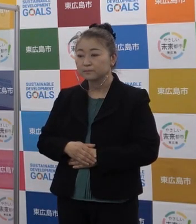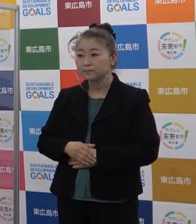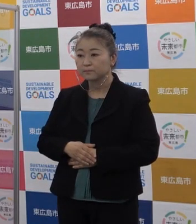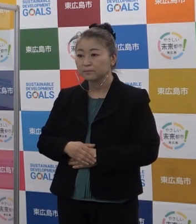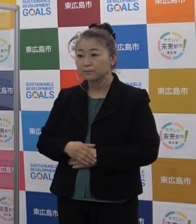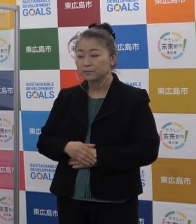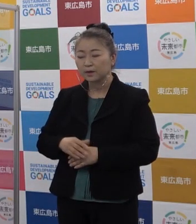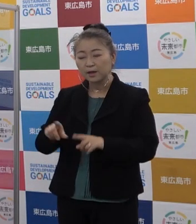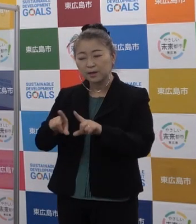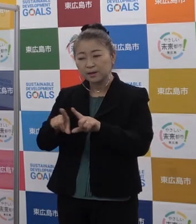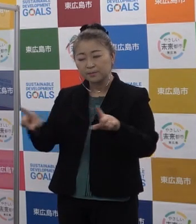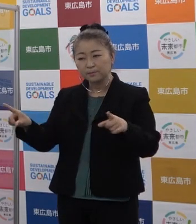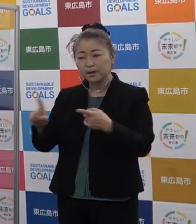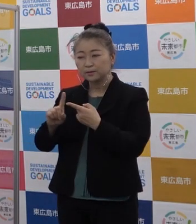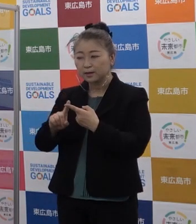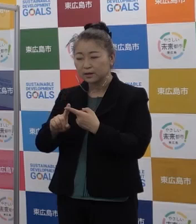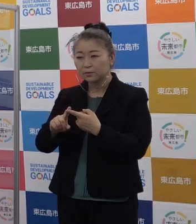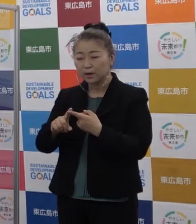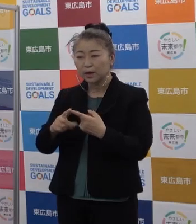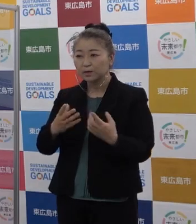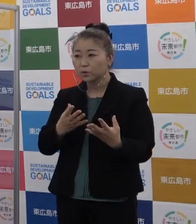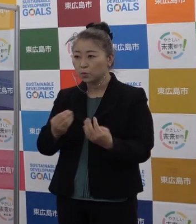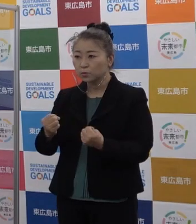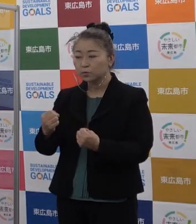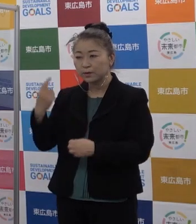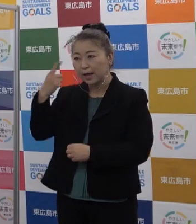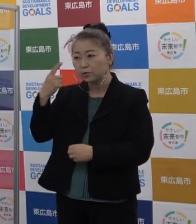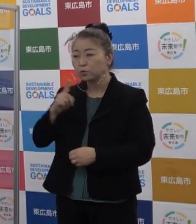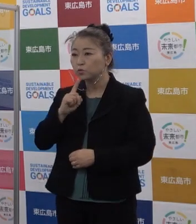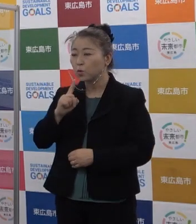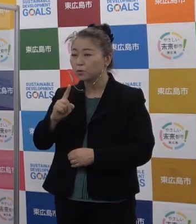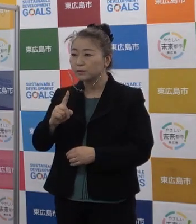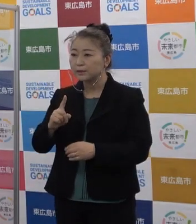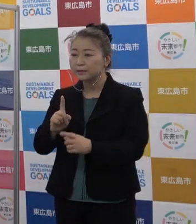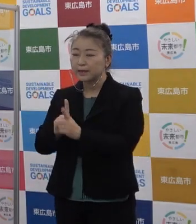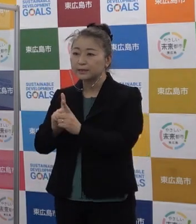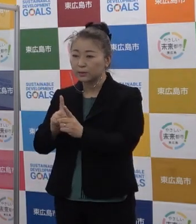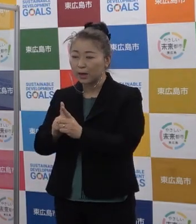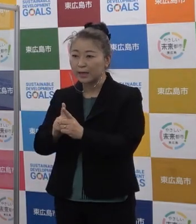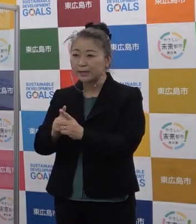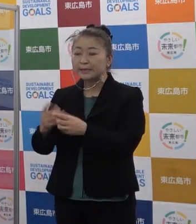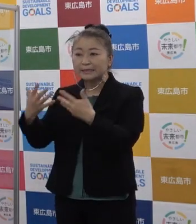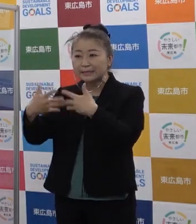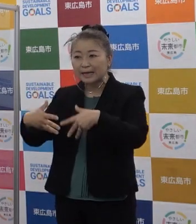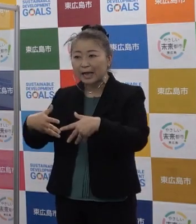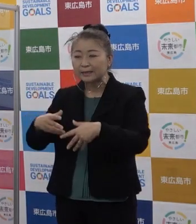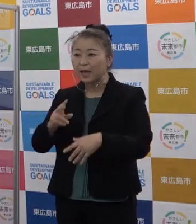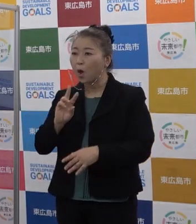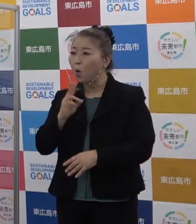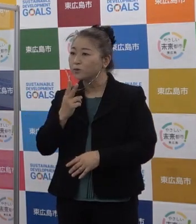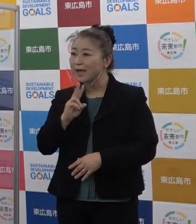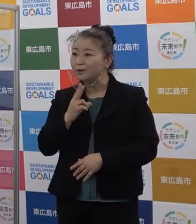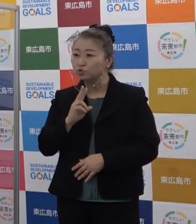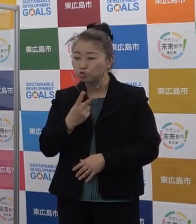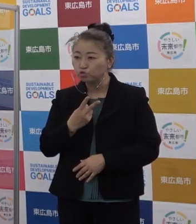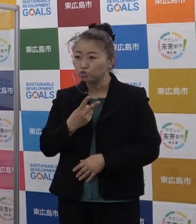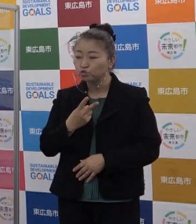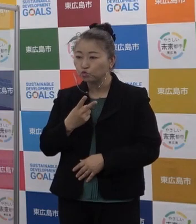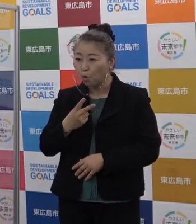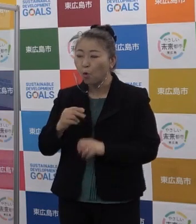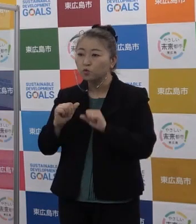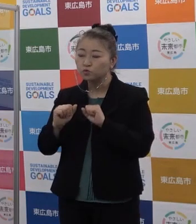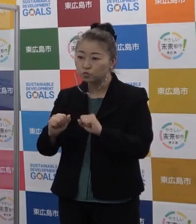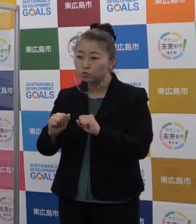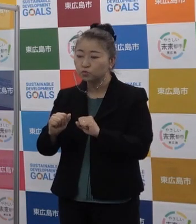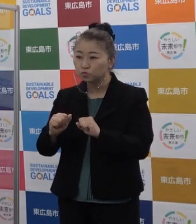一般的にはよく外国語に対しては機械翻訳をするケースが多いわけで